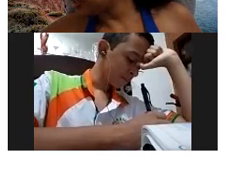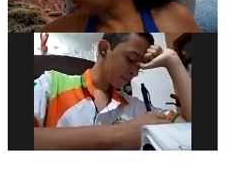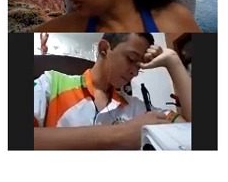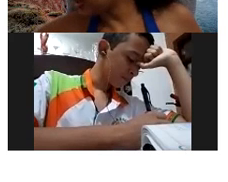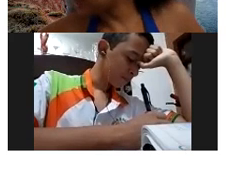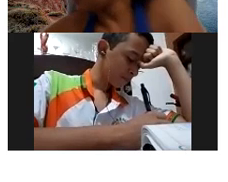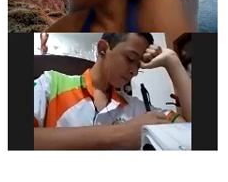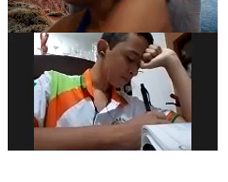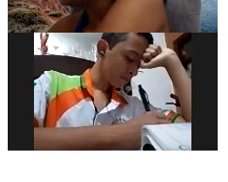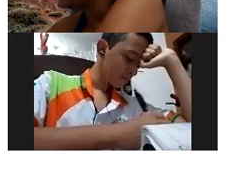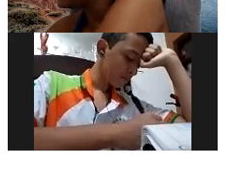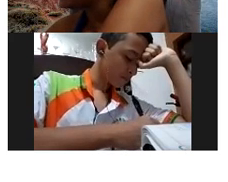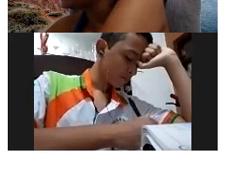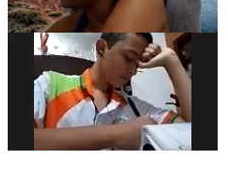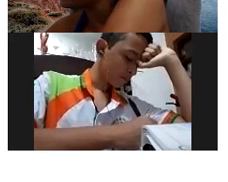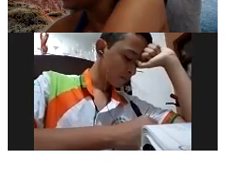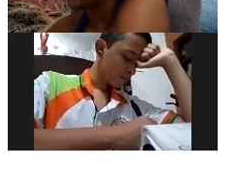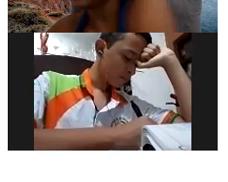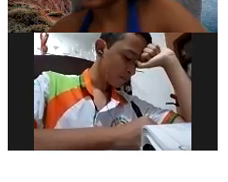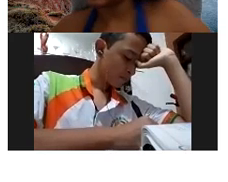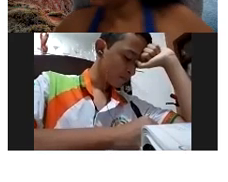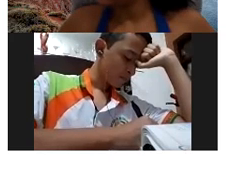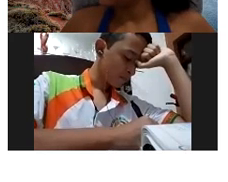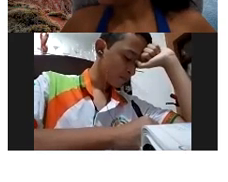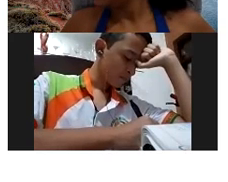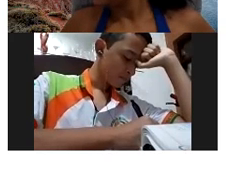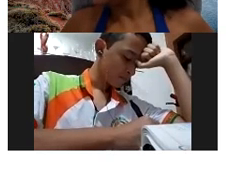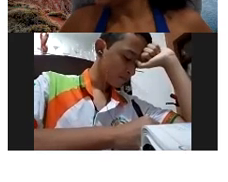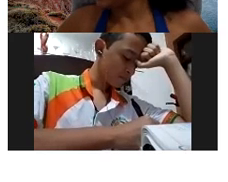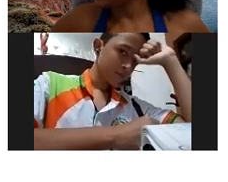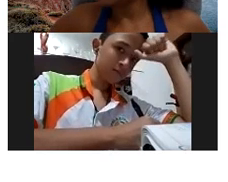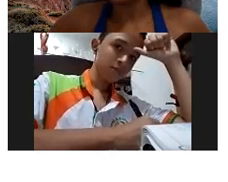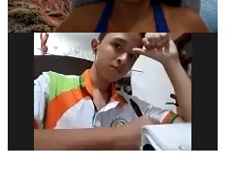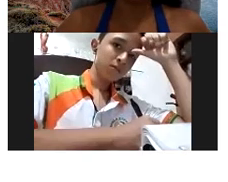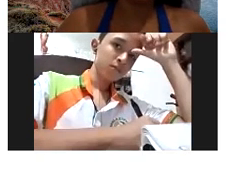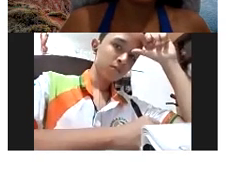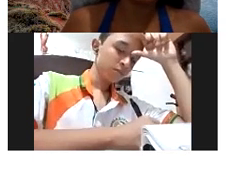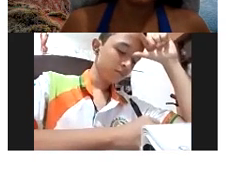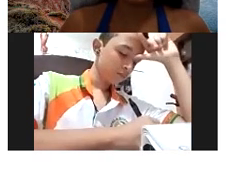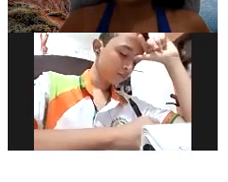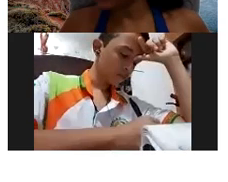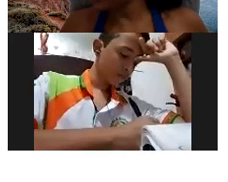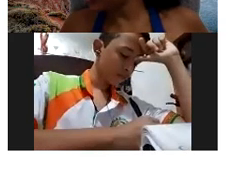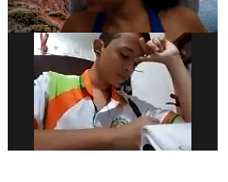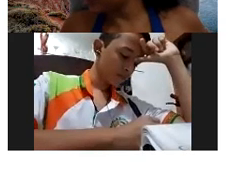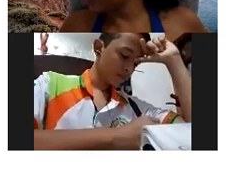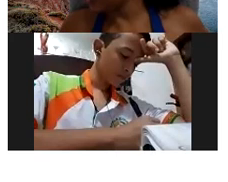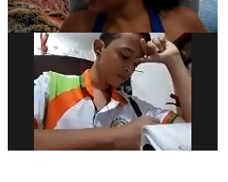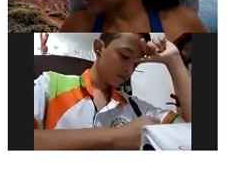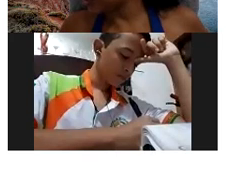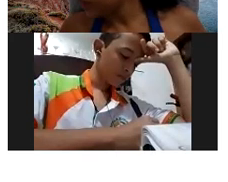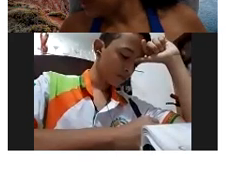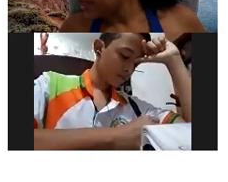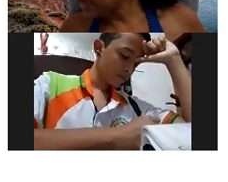e dessa simples troca só uma substância sai do lugar certo nesse caso a gente tinha três a gente